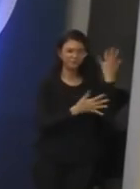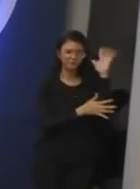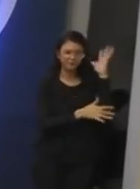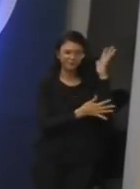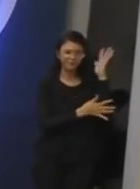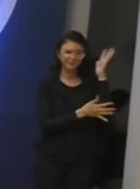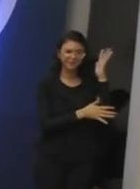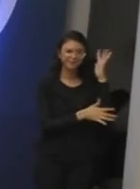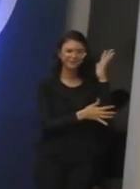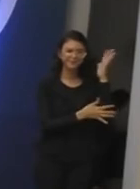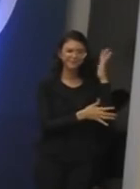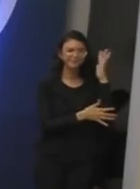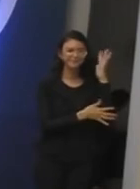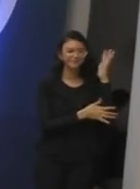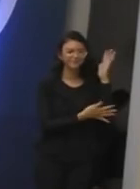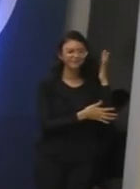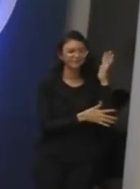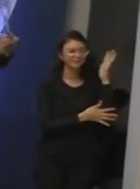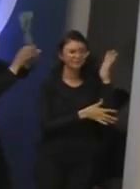Parabéns, sucesso para vocês.